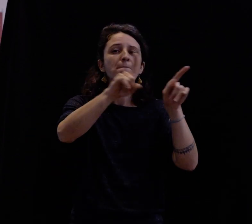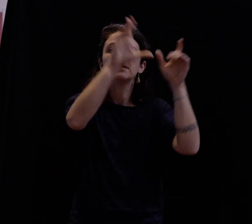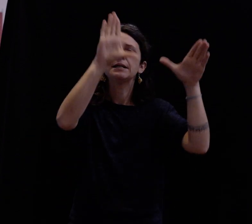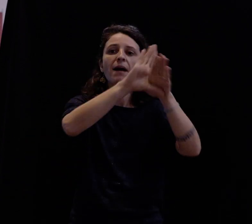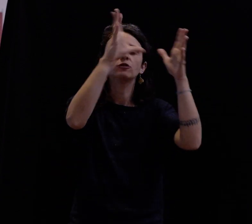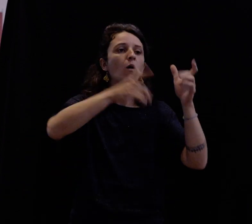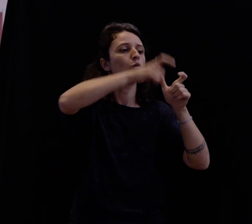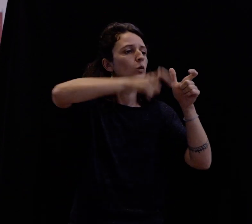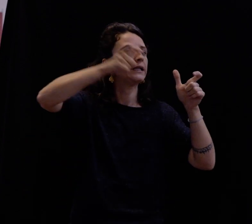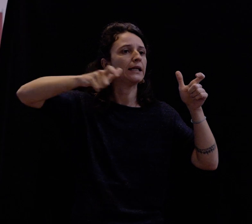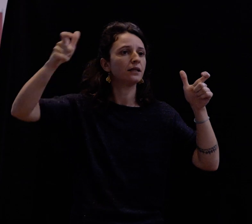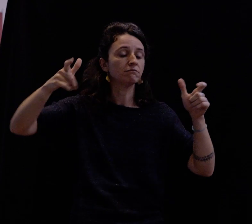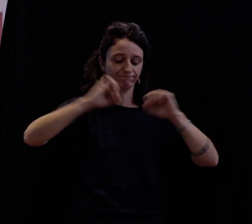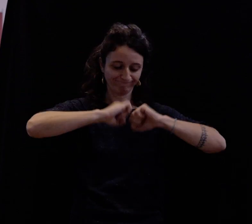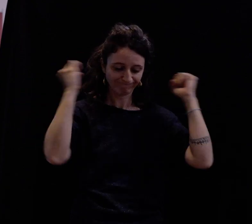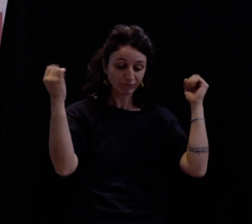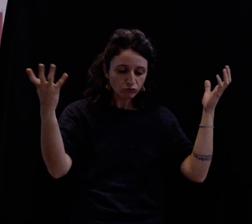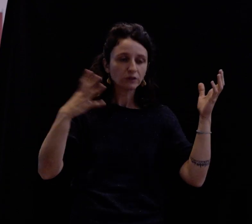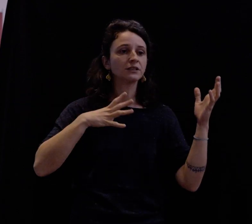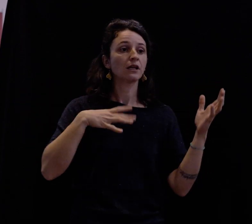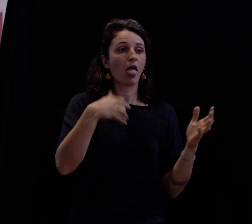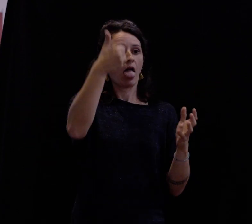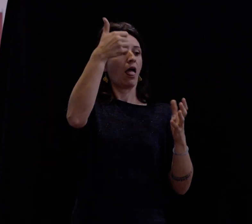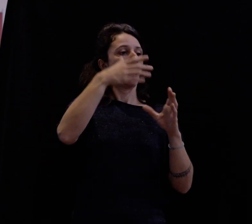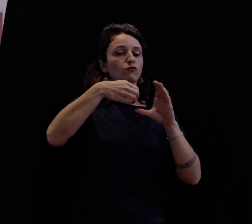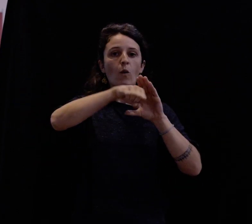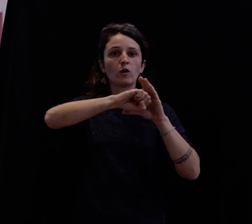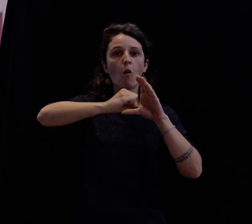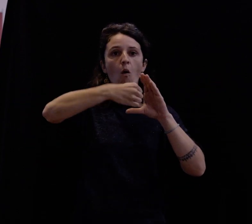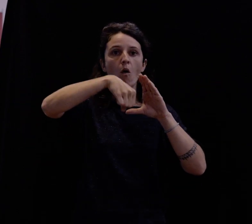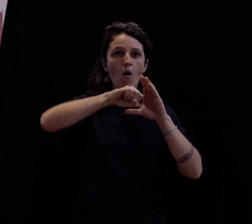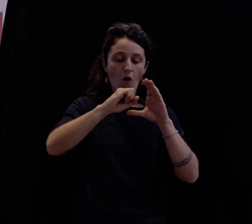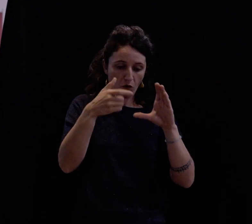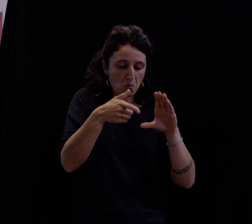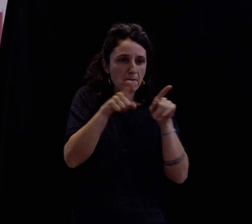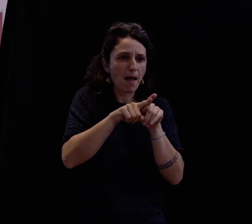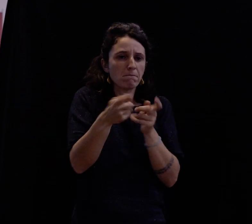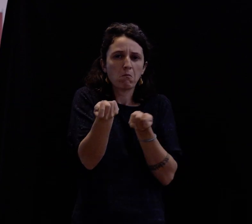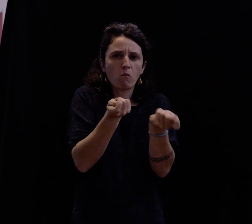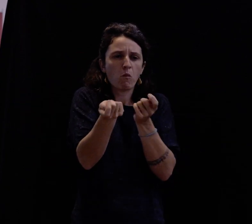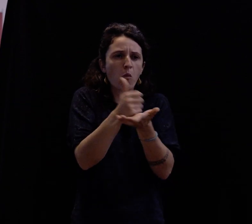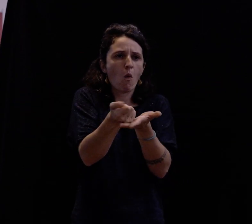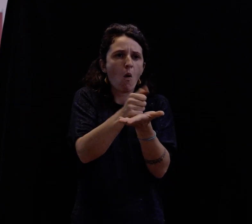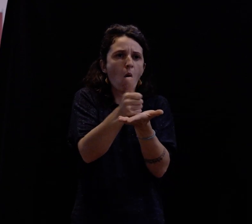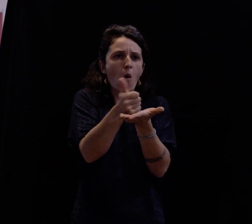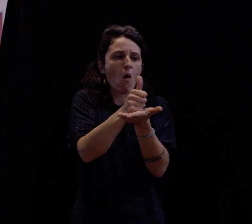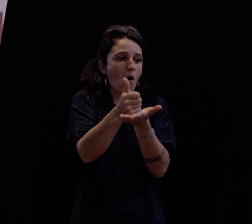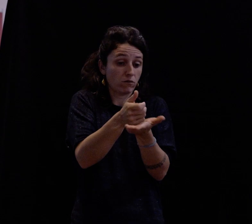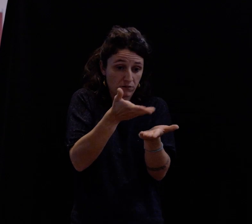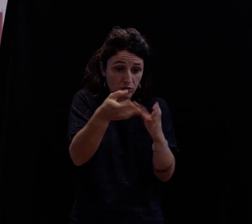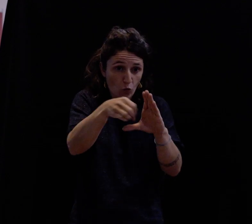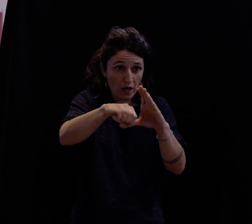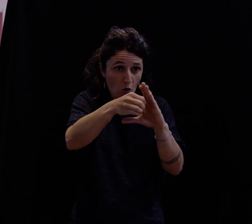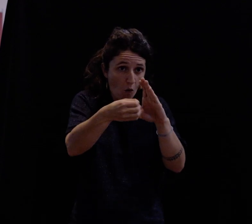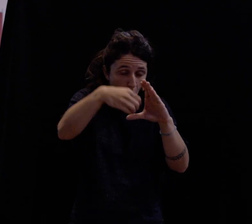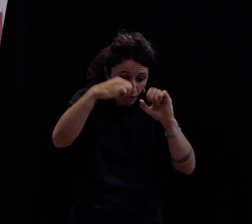il y a un noyau. Et le noyau, c'est un peu comme la tour de contrôle de cette usine-là. À l'intérieur